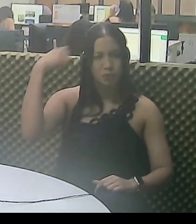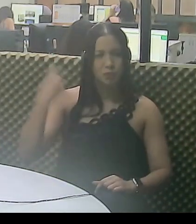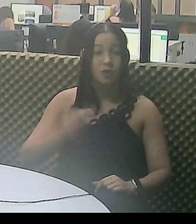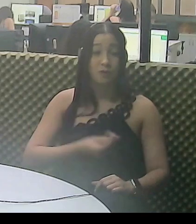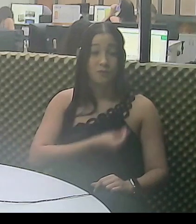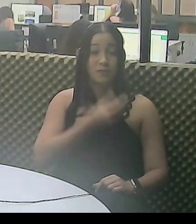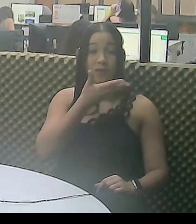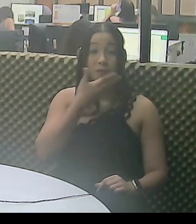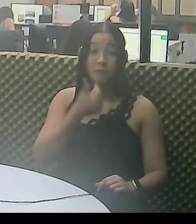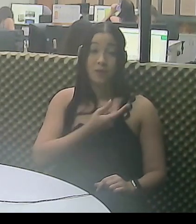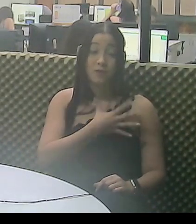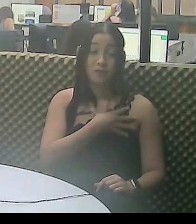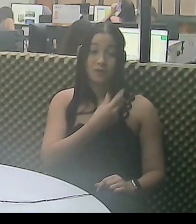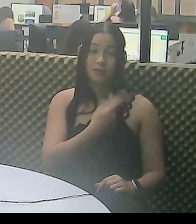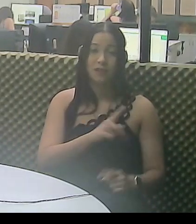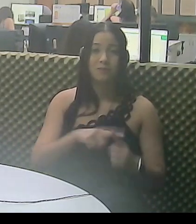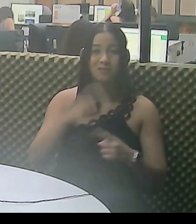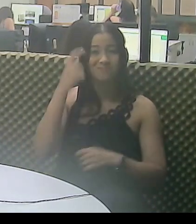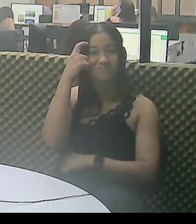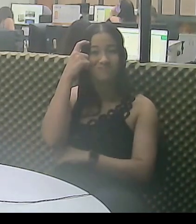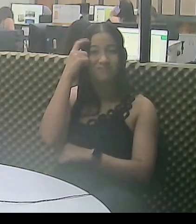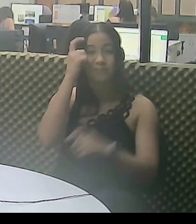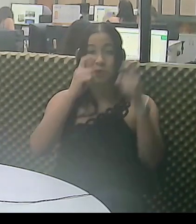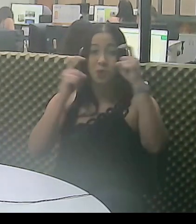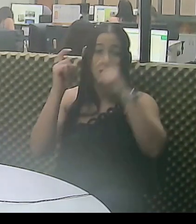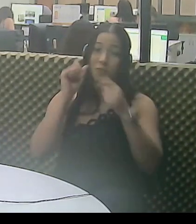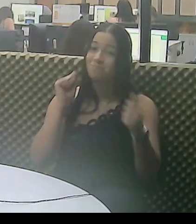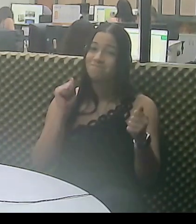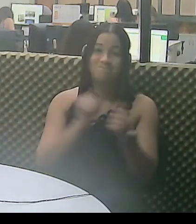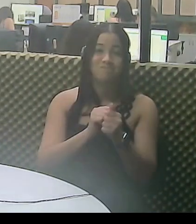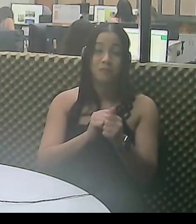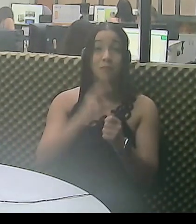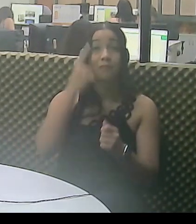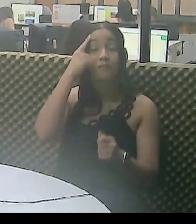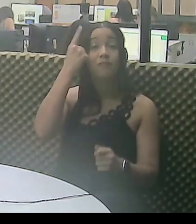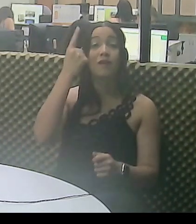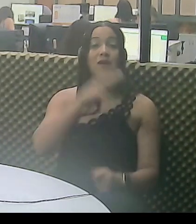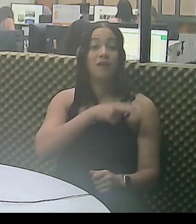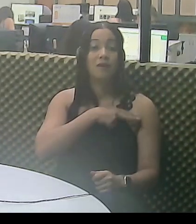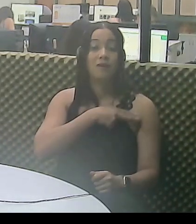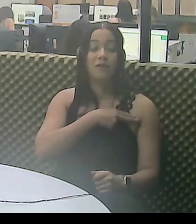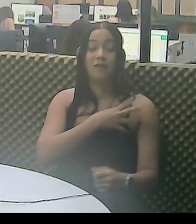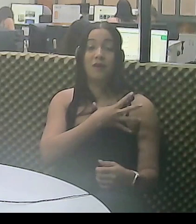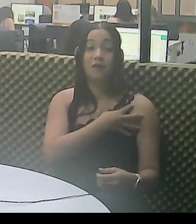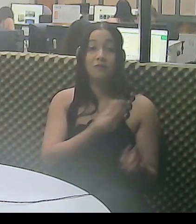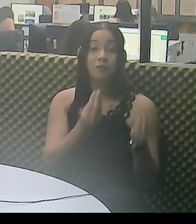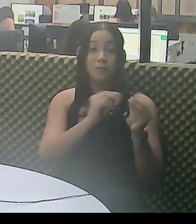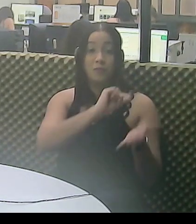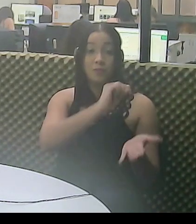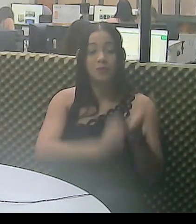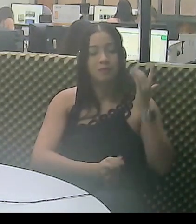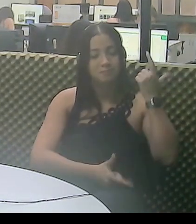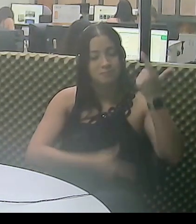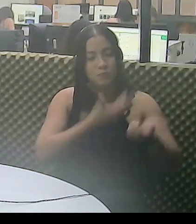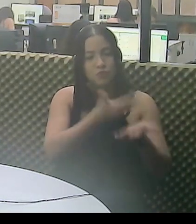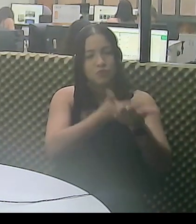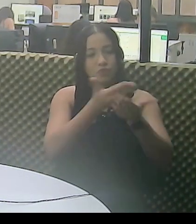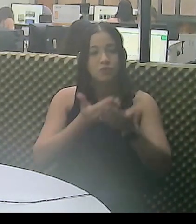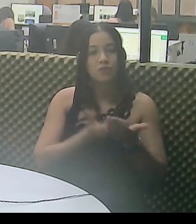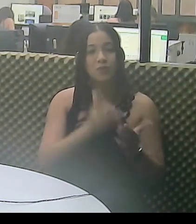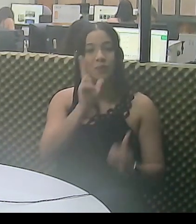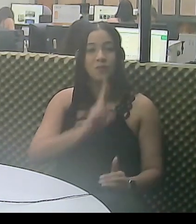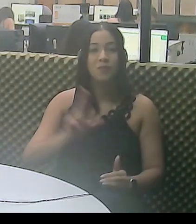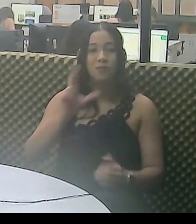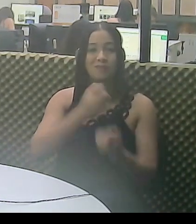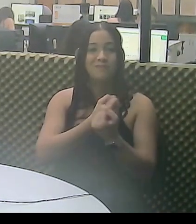vida melhor para o Liedson, mas ficava com o coração na mão por não estar com o filho. Até conhecer o Naica, onde o Liedson está brilhando para sua rainha, a Elaine.